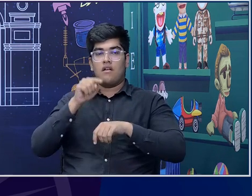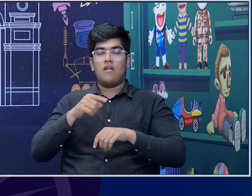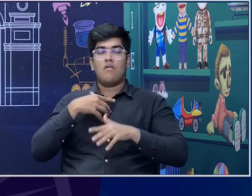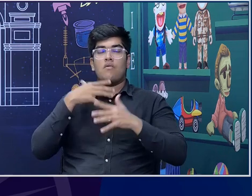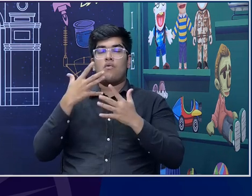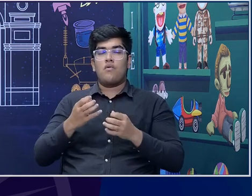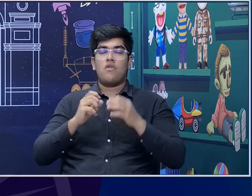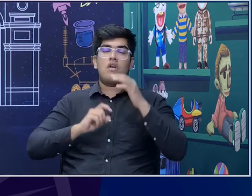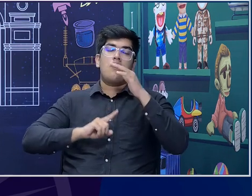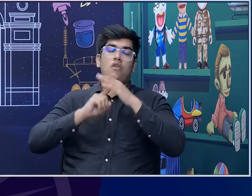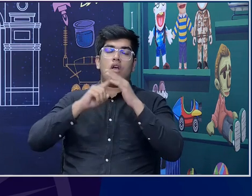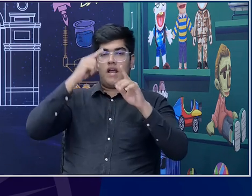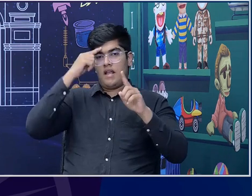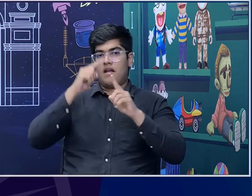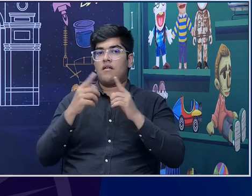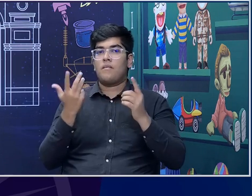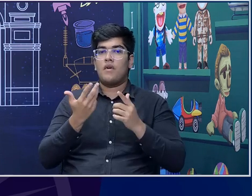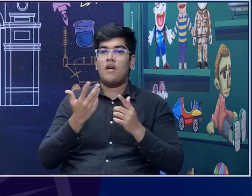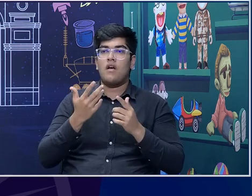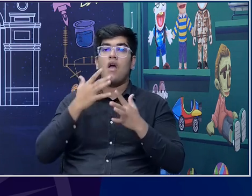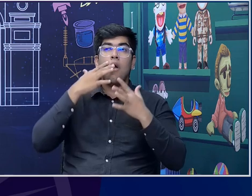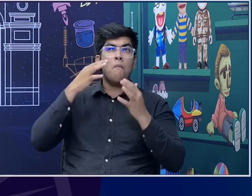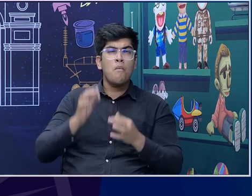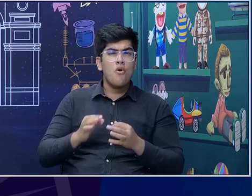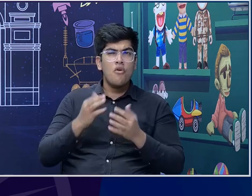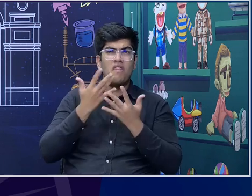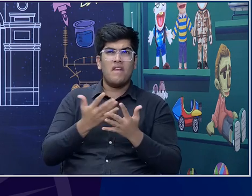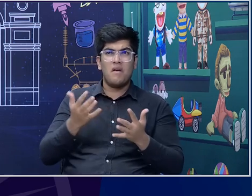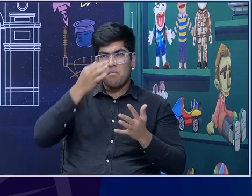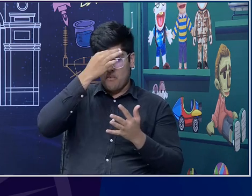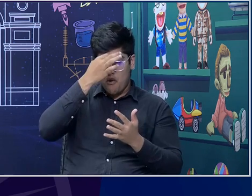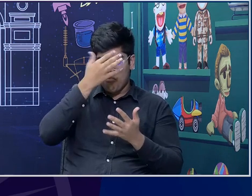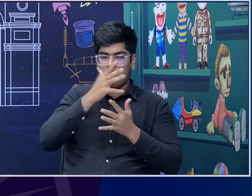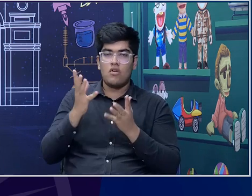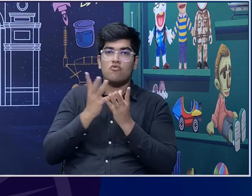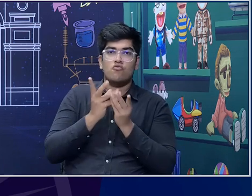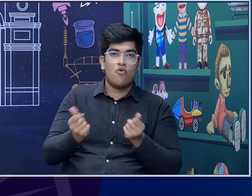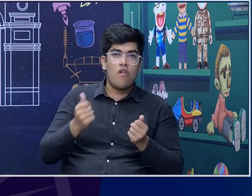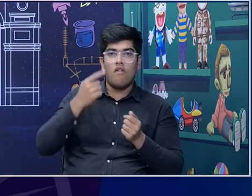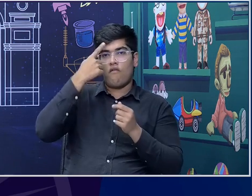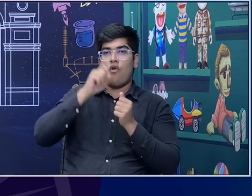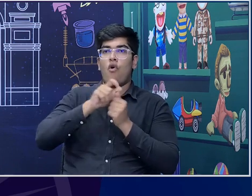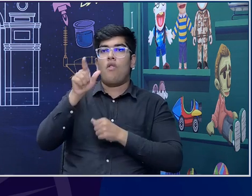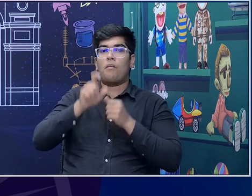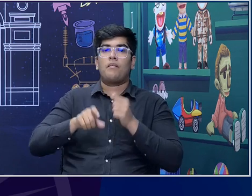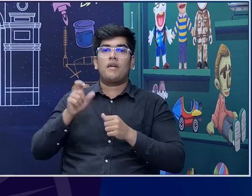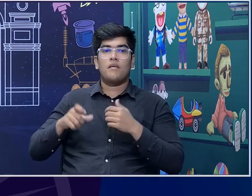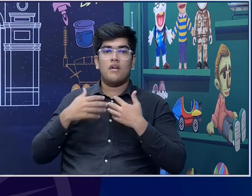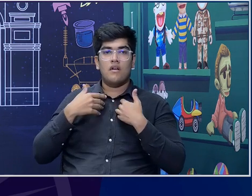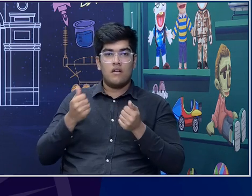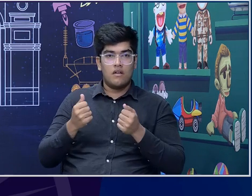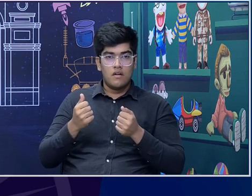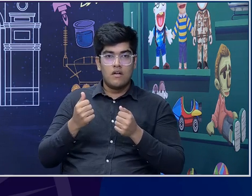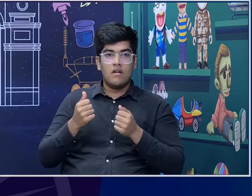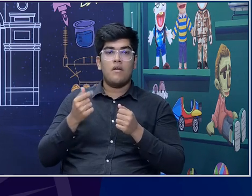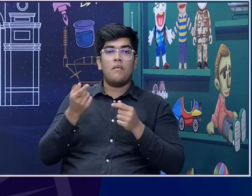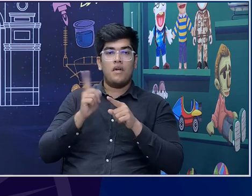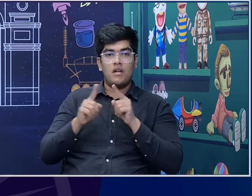role by finding pragmatic global solution for the well-being of all and in doing so manifest the